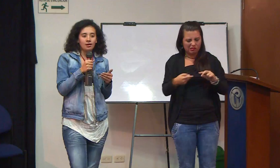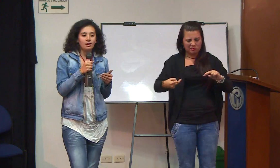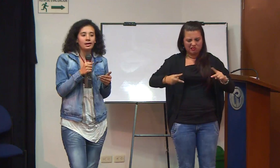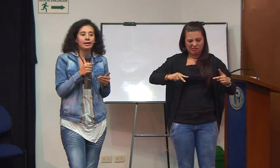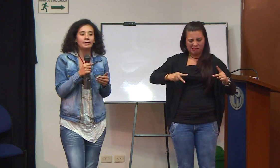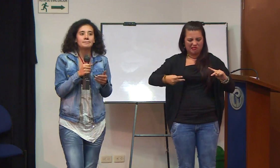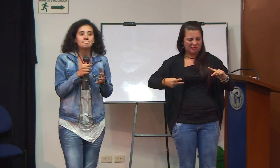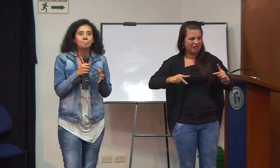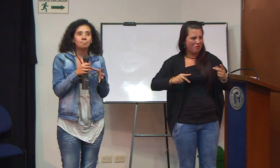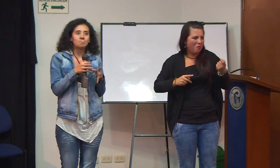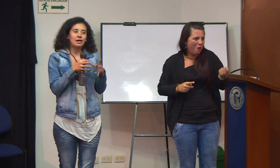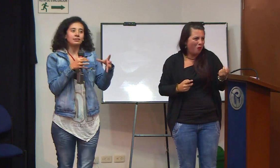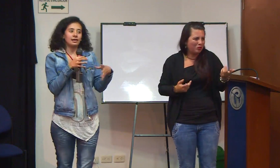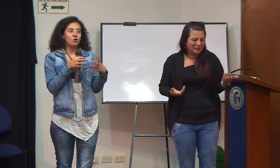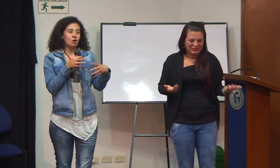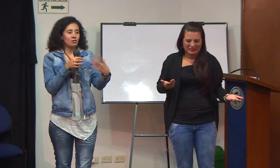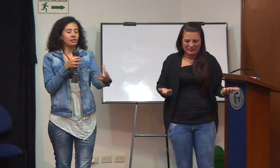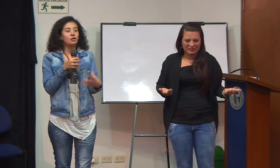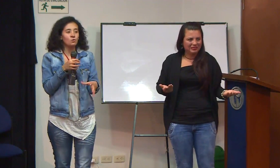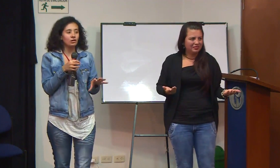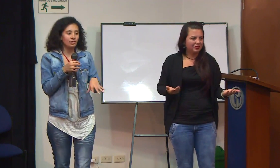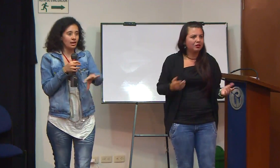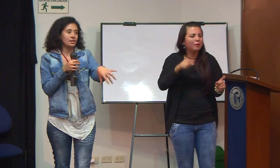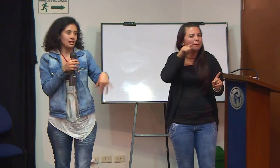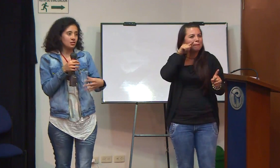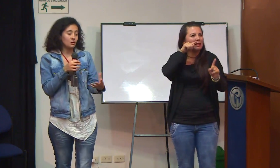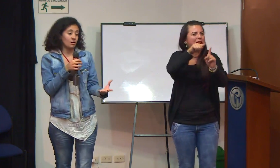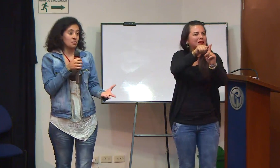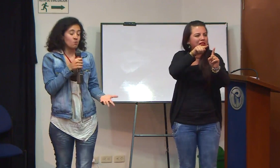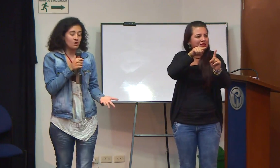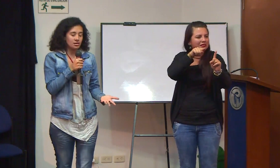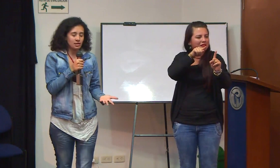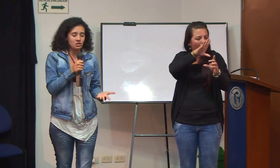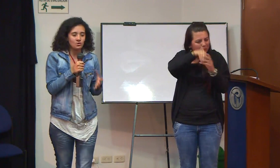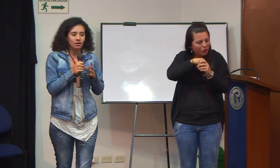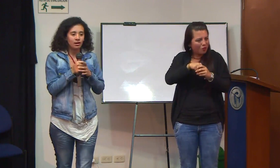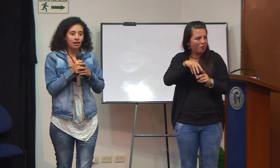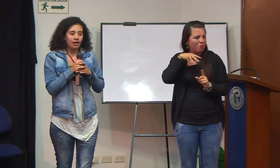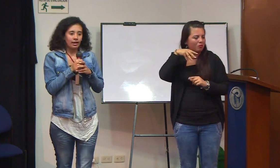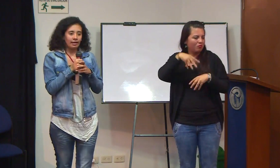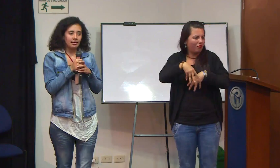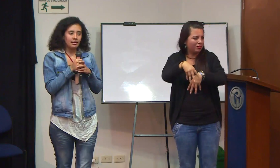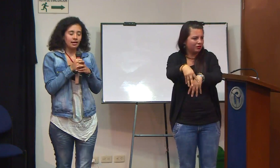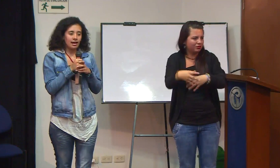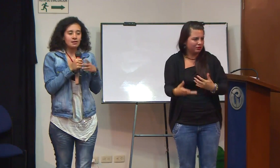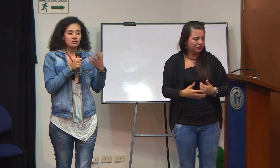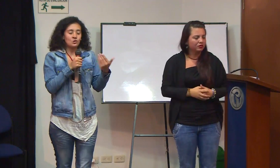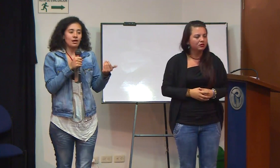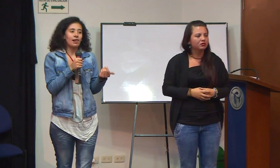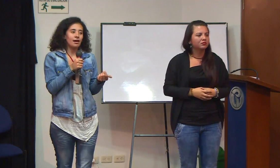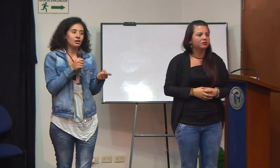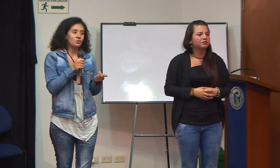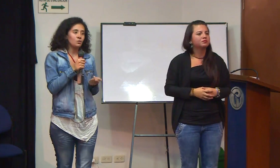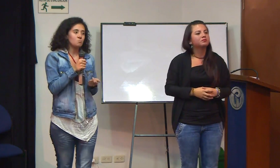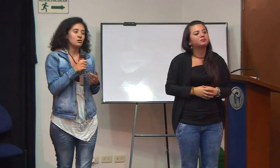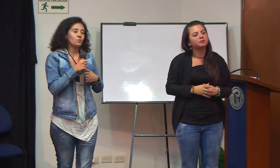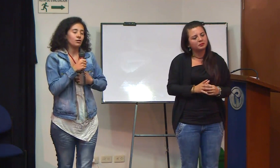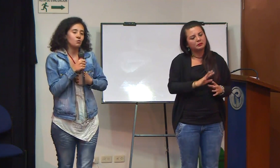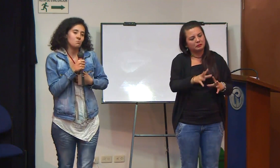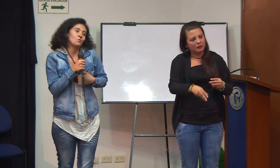de metas o de objetivos que se generan dentro de la movilización. Adicional a